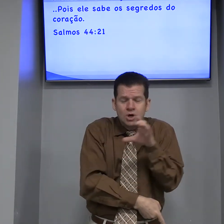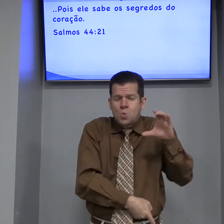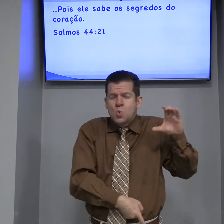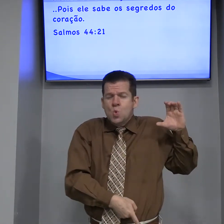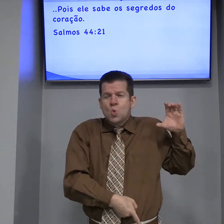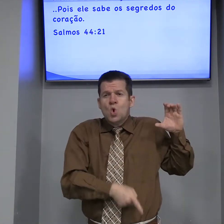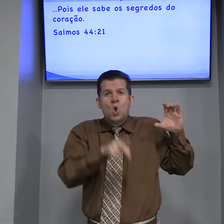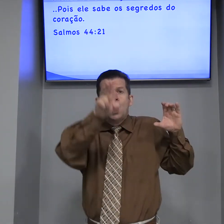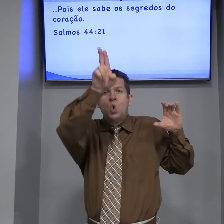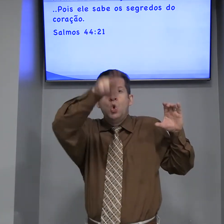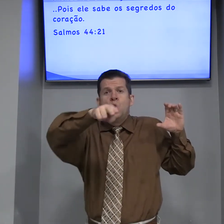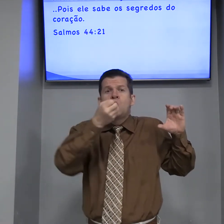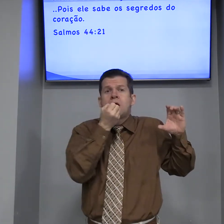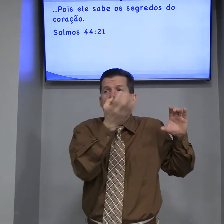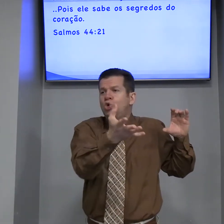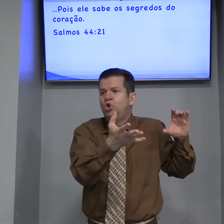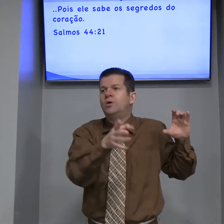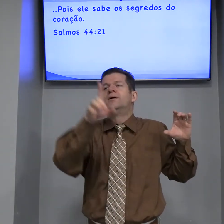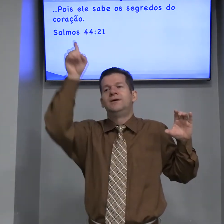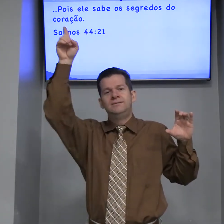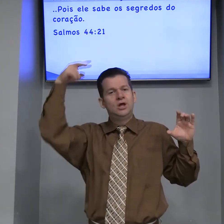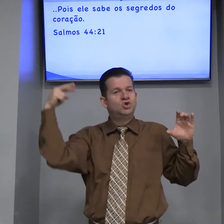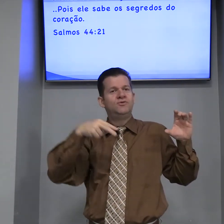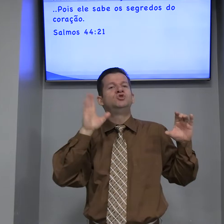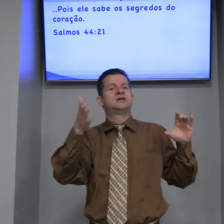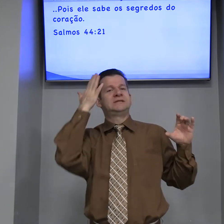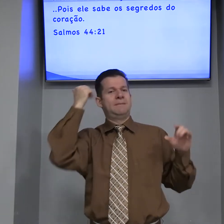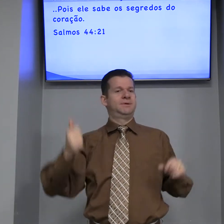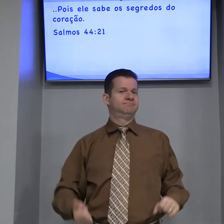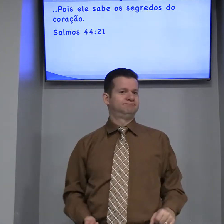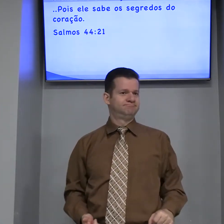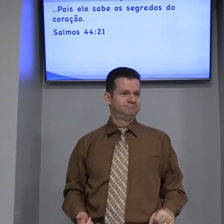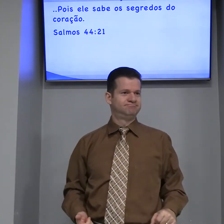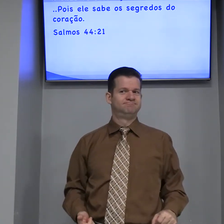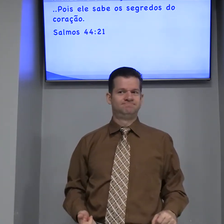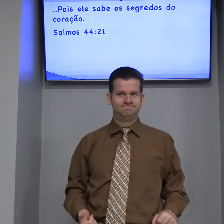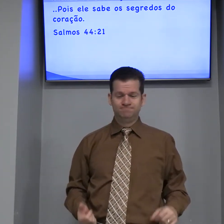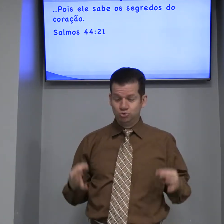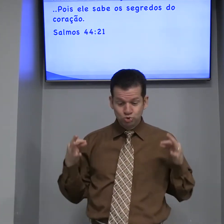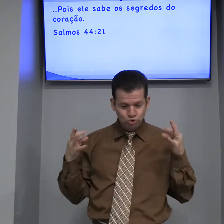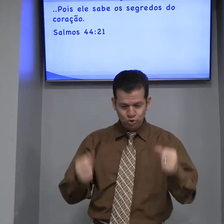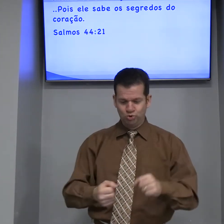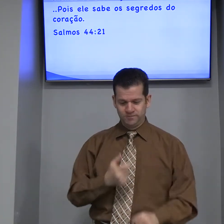ó, nunca contou. Deus viu e já sabe. Tudo.